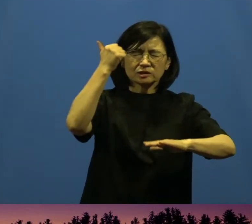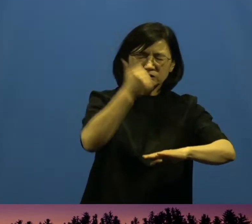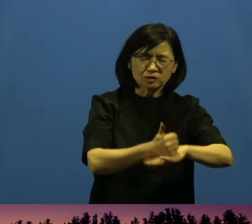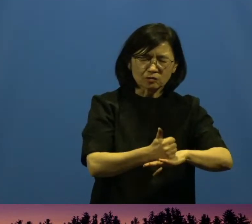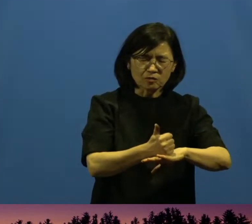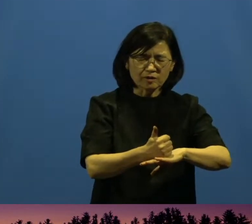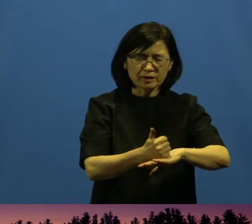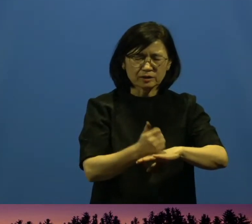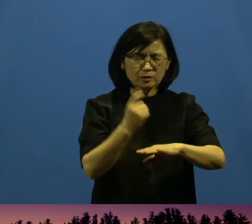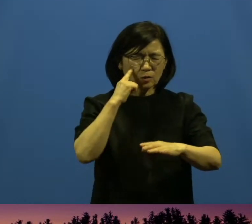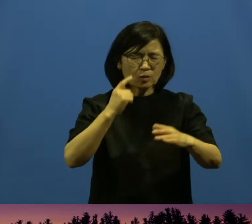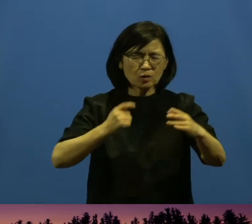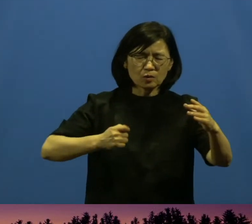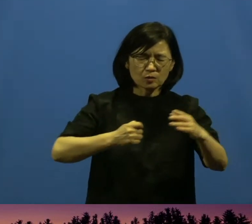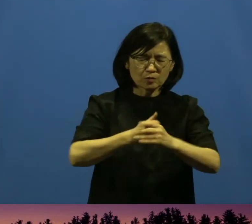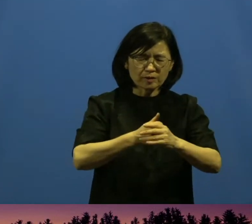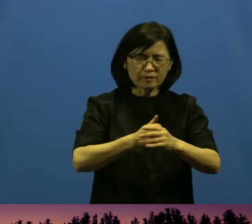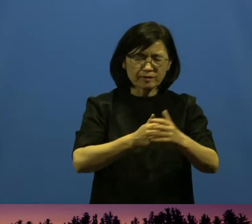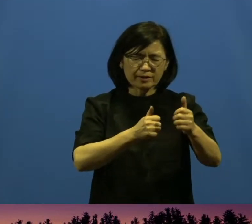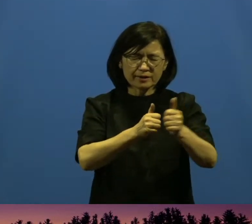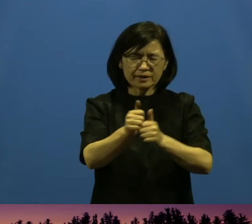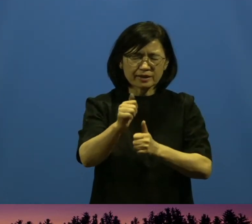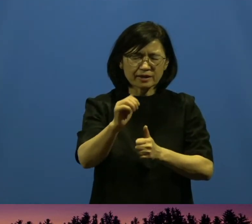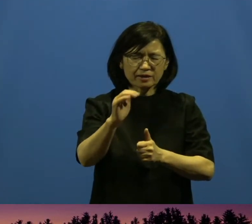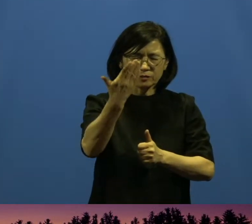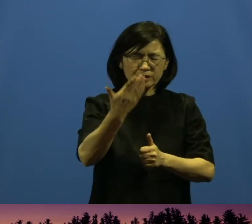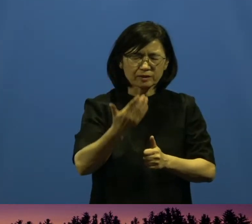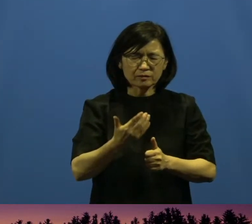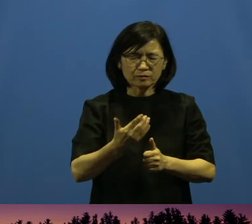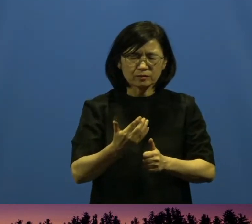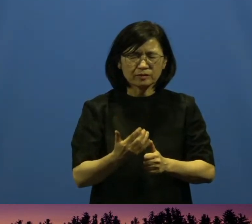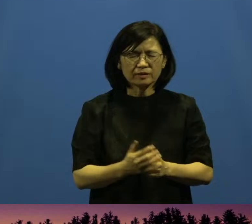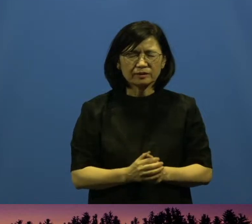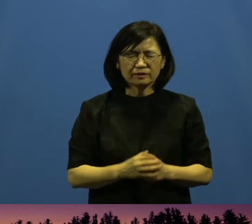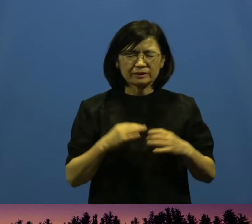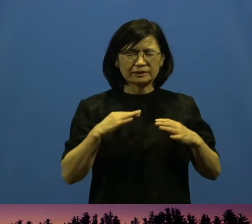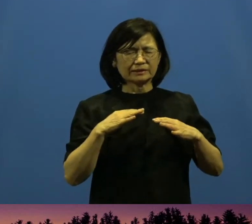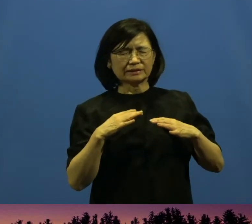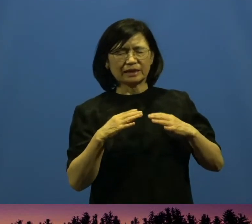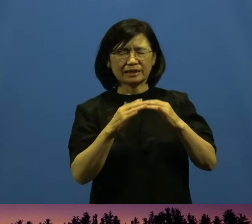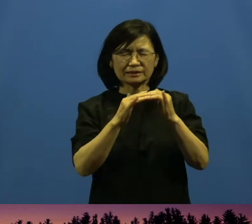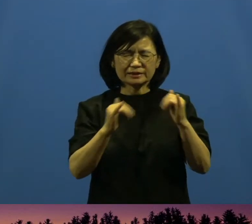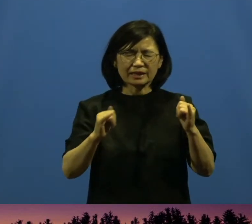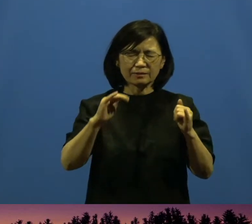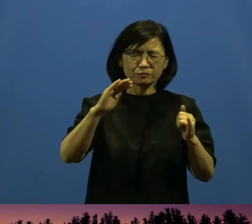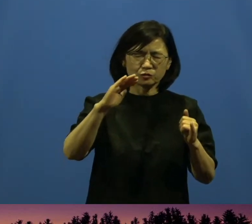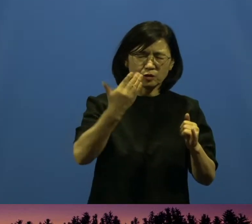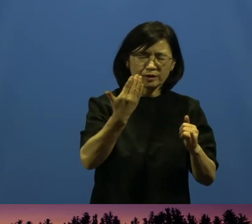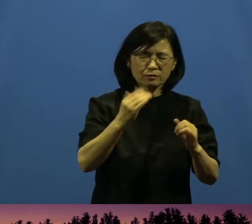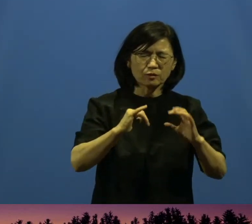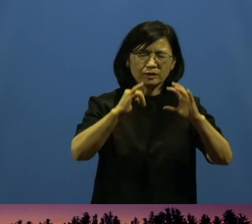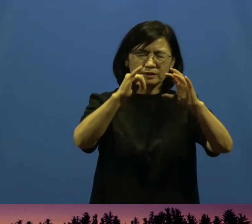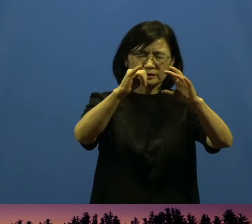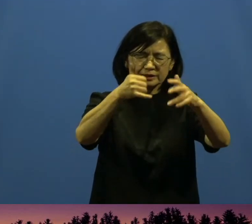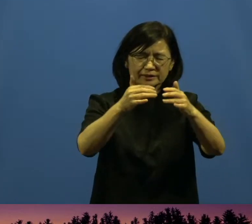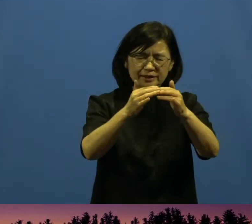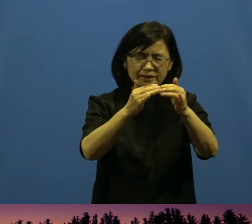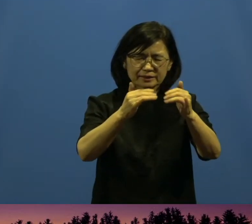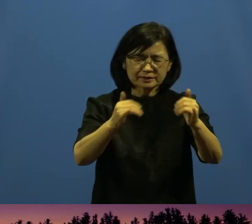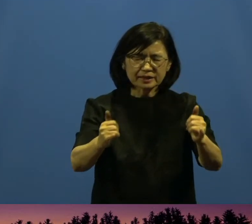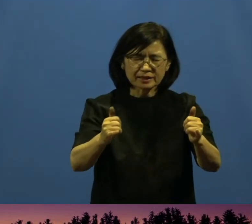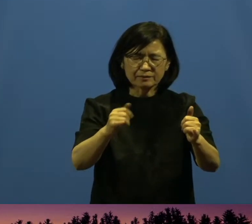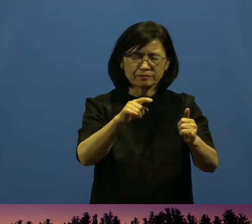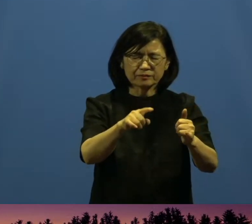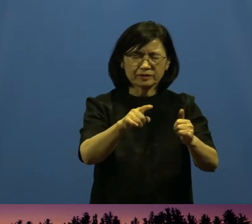성공하라고, 이기라고, 너가 잘난 사람이 되라고. 여러분, 세상의 레슨에 여러분 도취되면